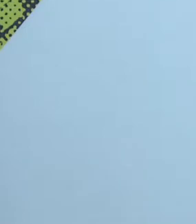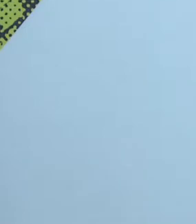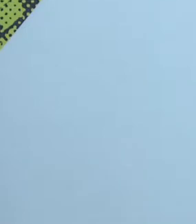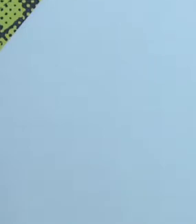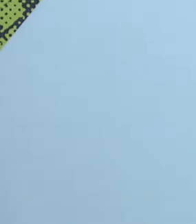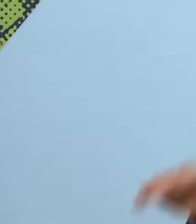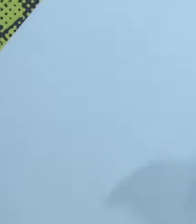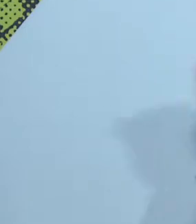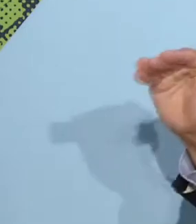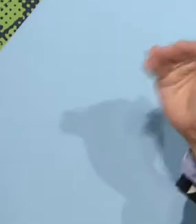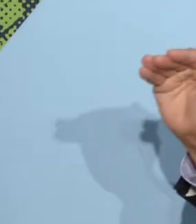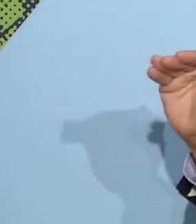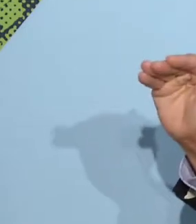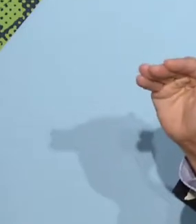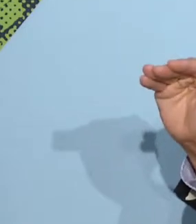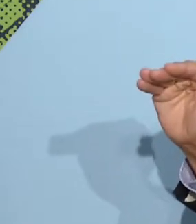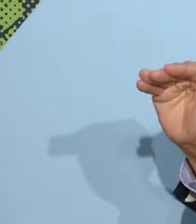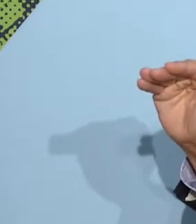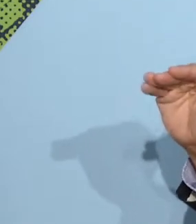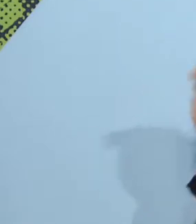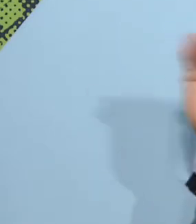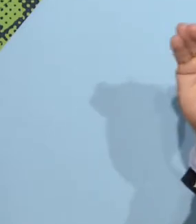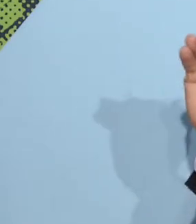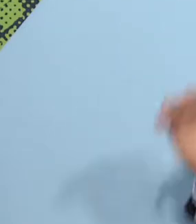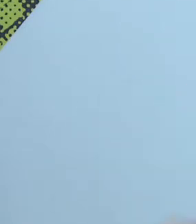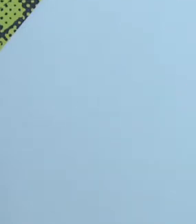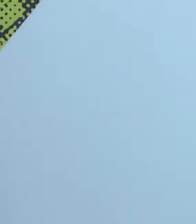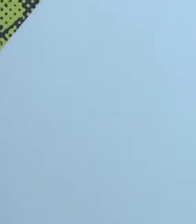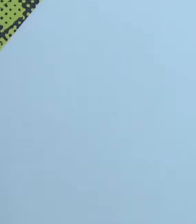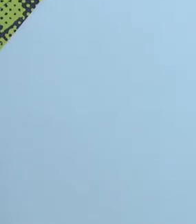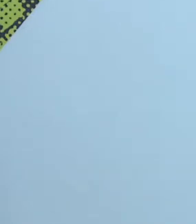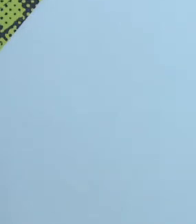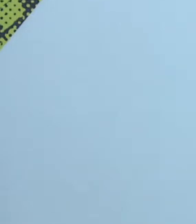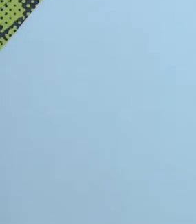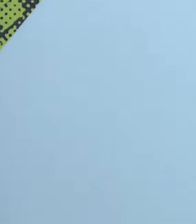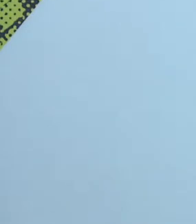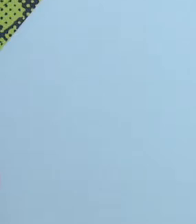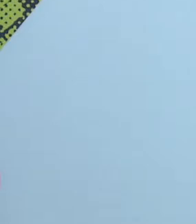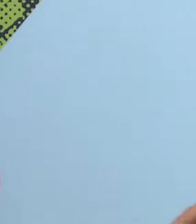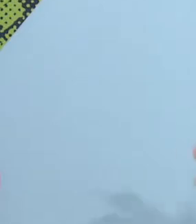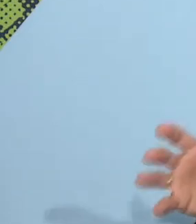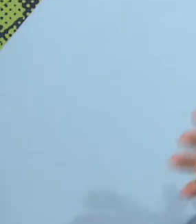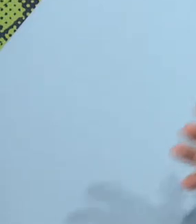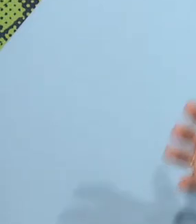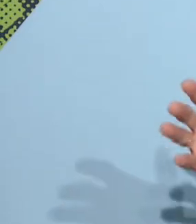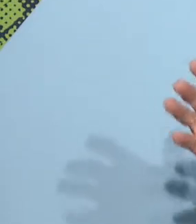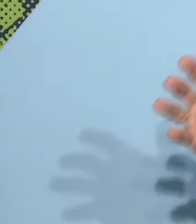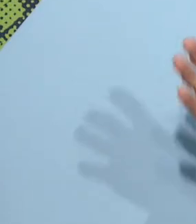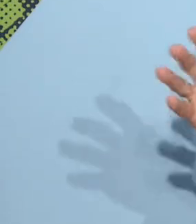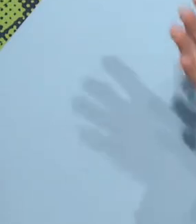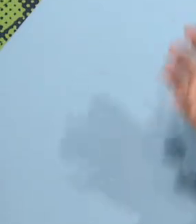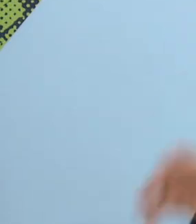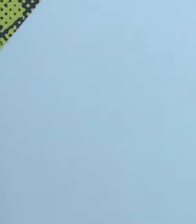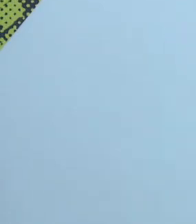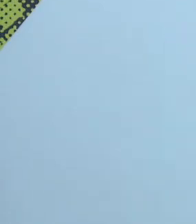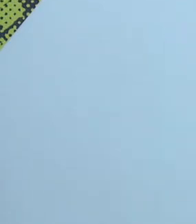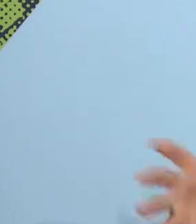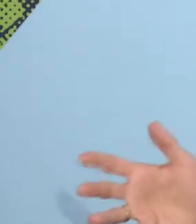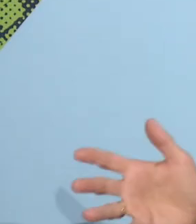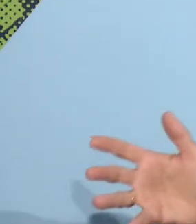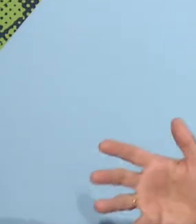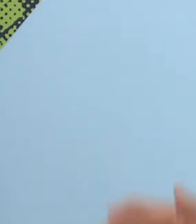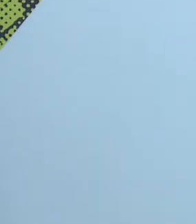här saker. Inte bara höjd A-kassa. Mm. Det tror jag inte är lösningen. Utan det gäller att få trygghet och kunna bygga på och gå vidare till